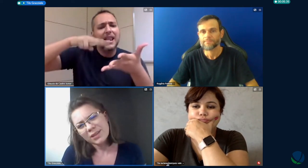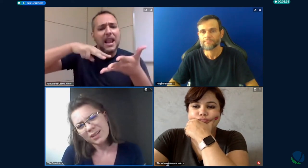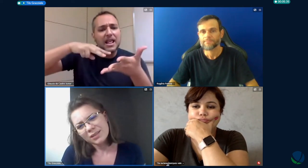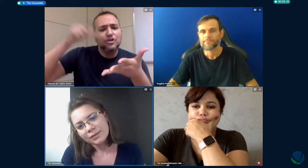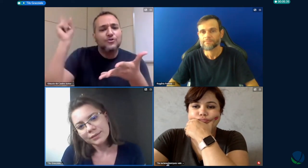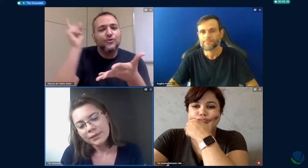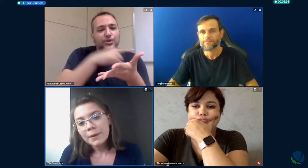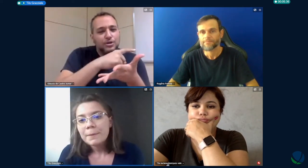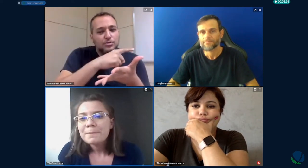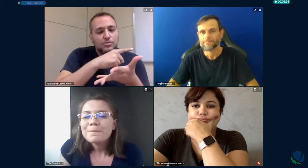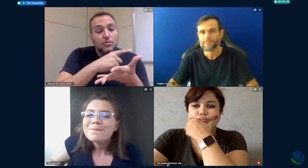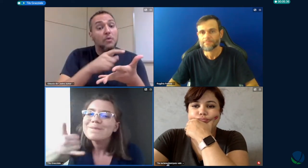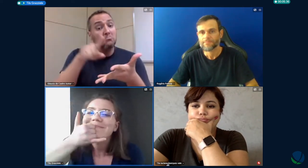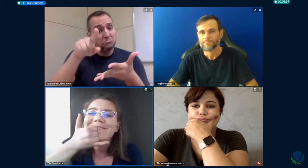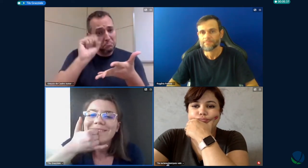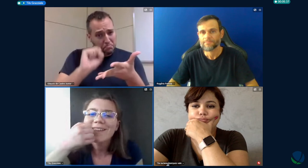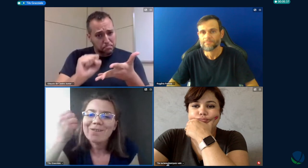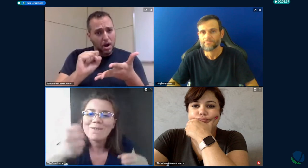315/96,